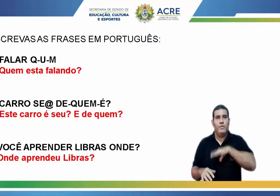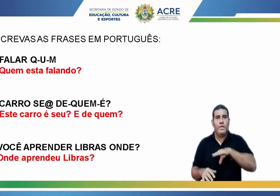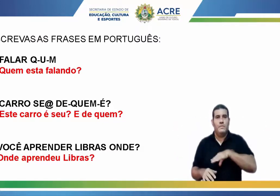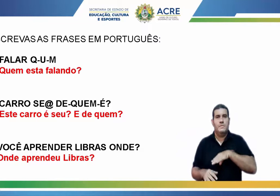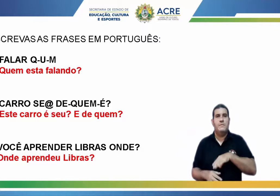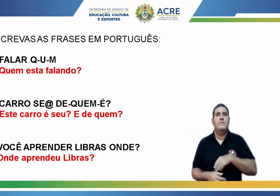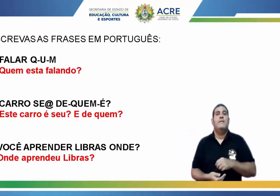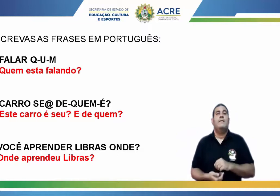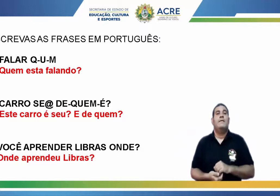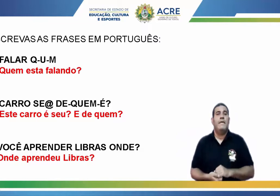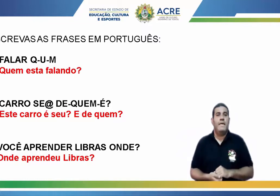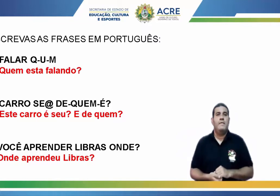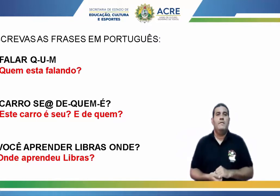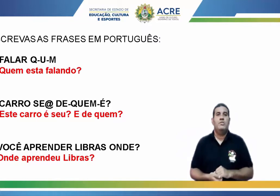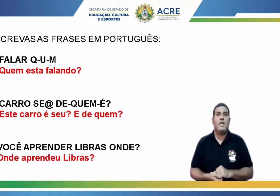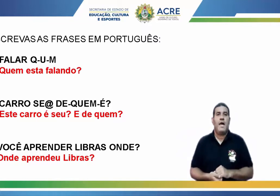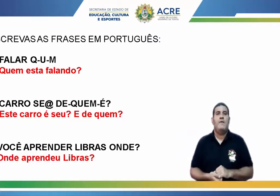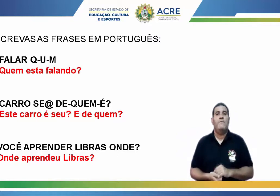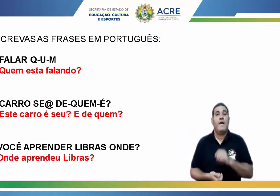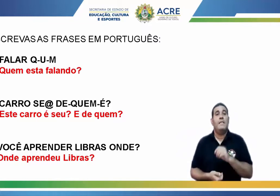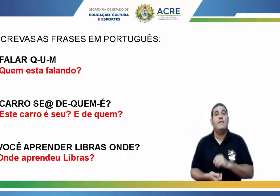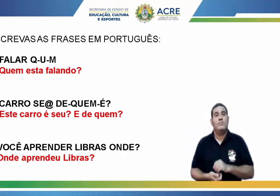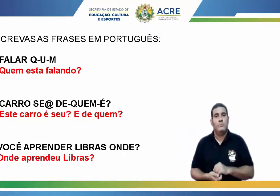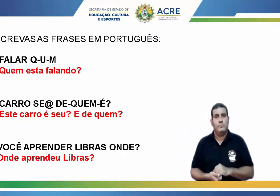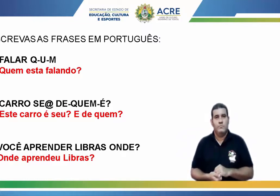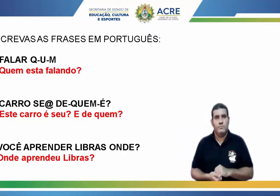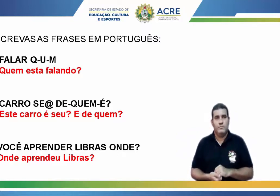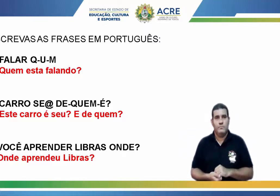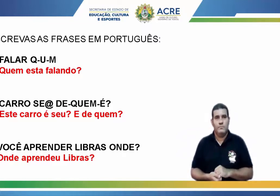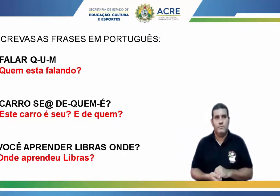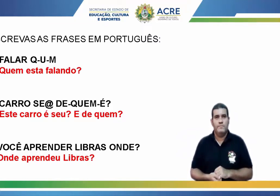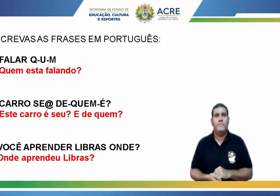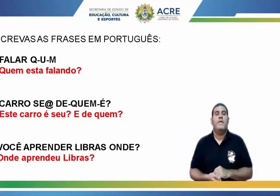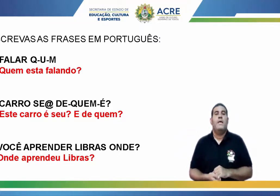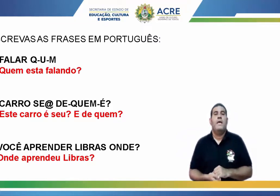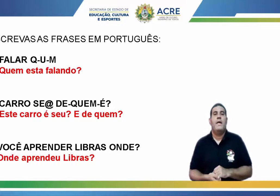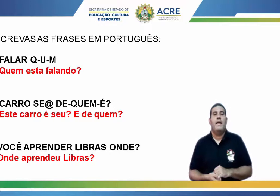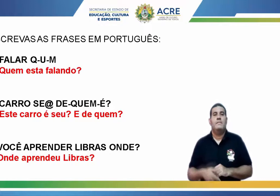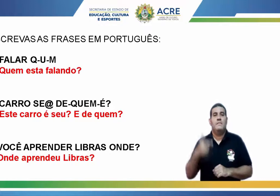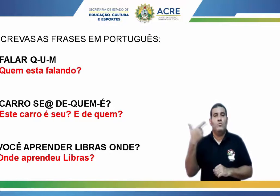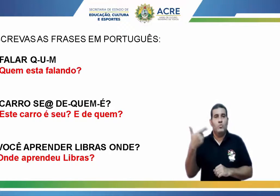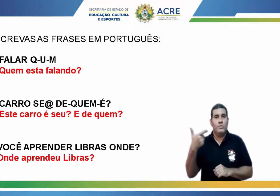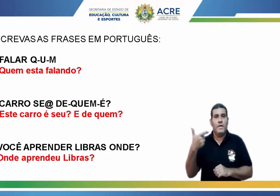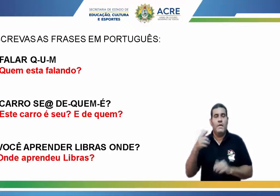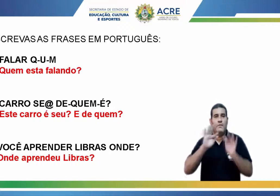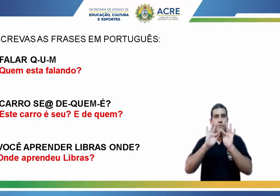português quem está falando Hoje é segunda